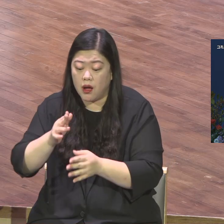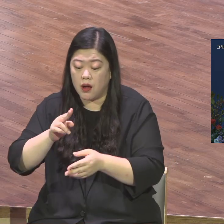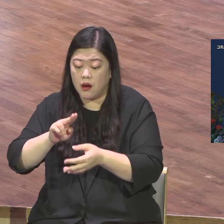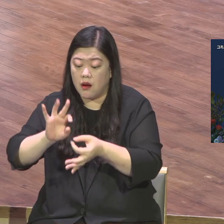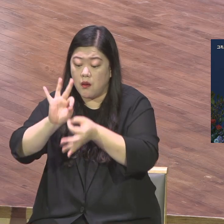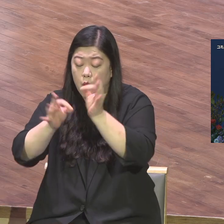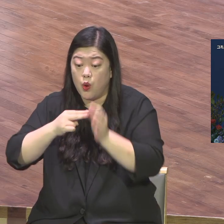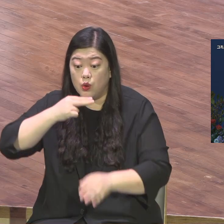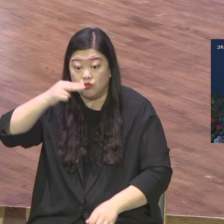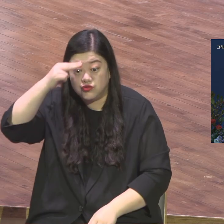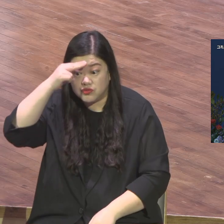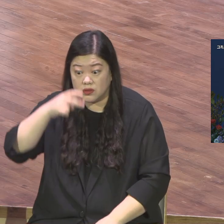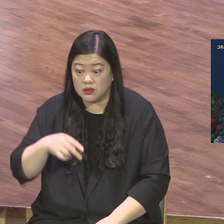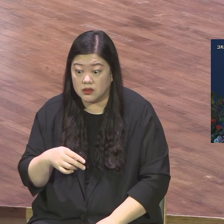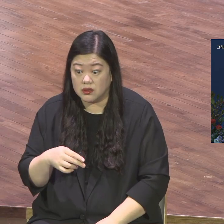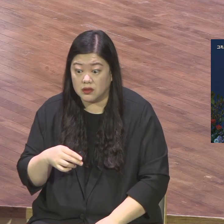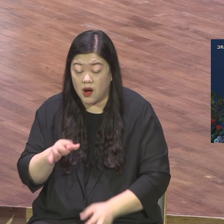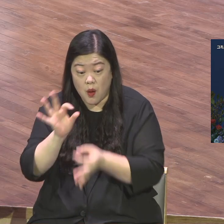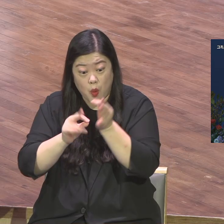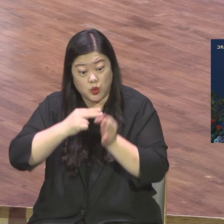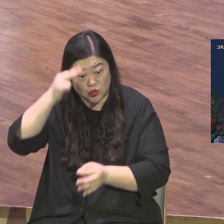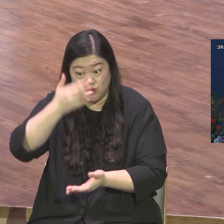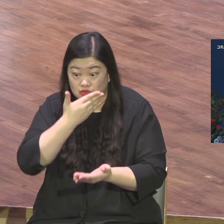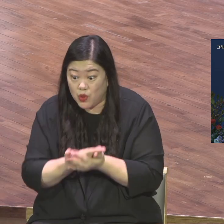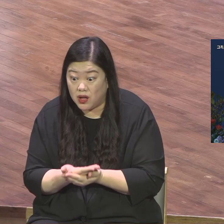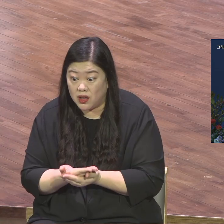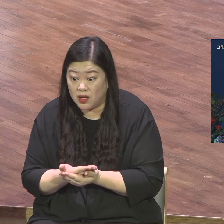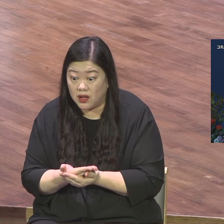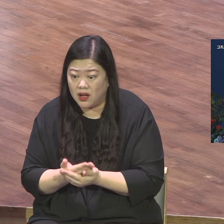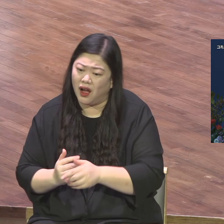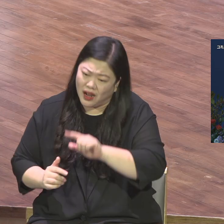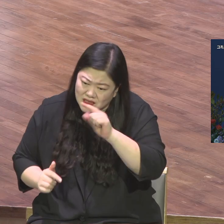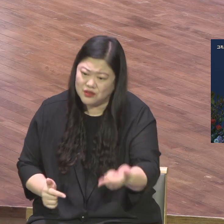한국에 서로 찌르고 있습니다. 항아리 깨버리고